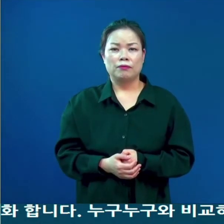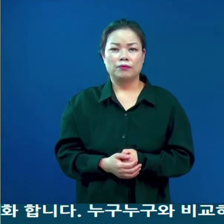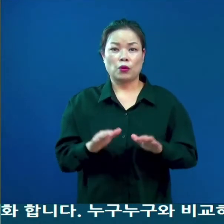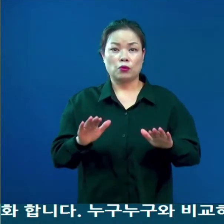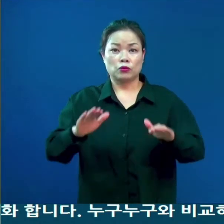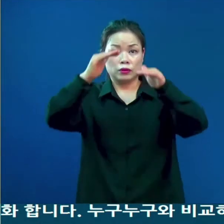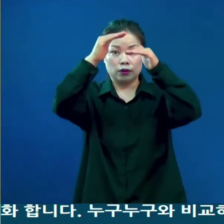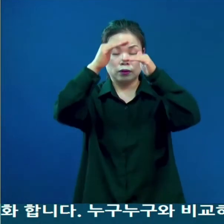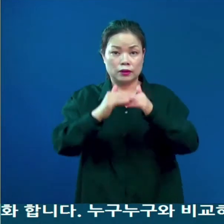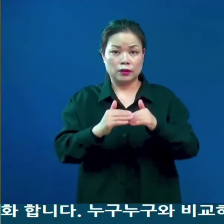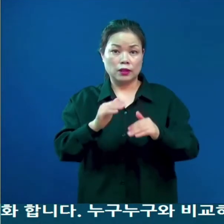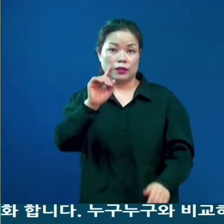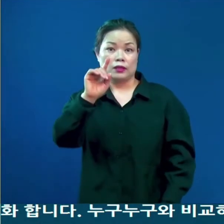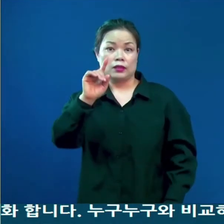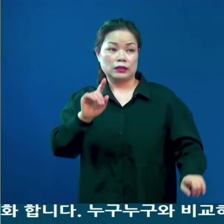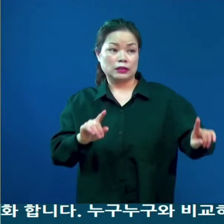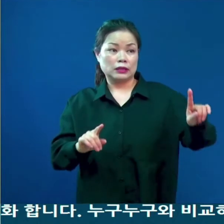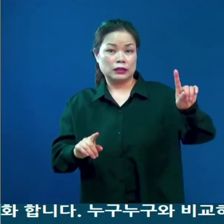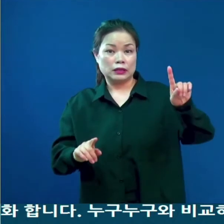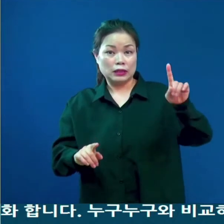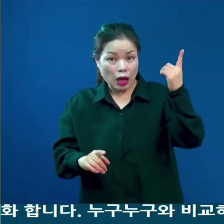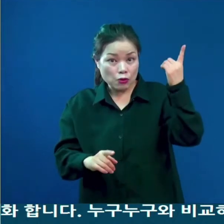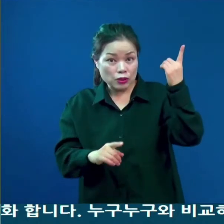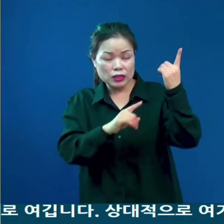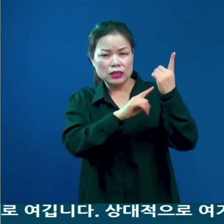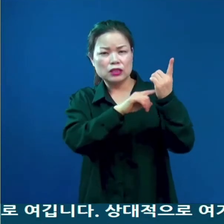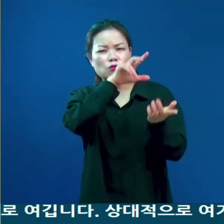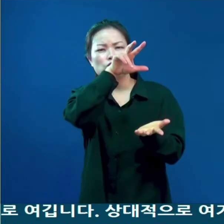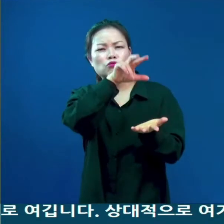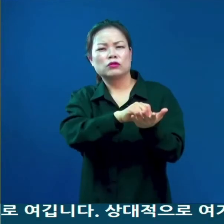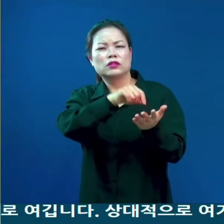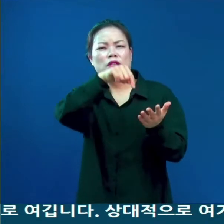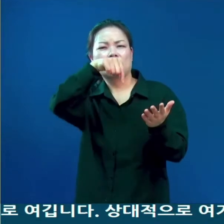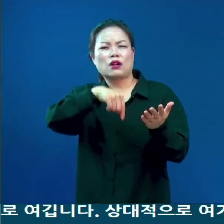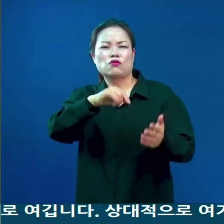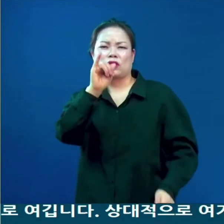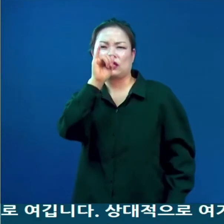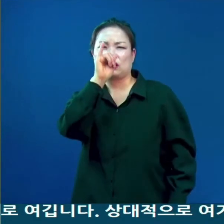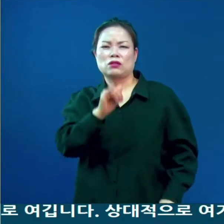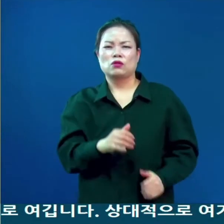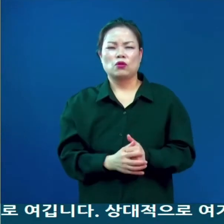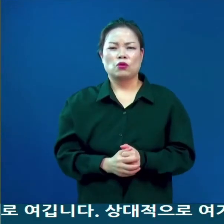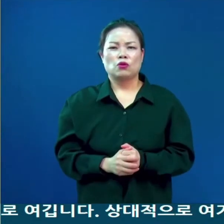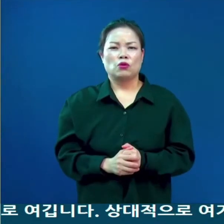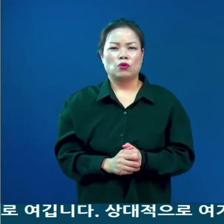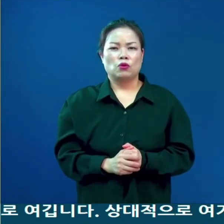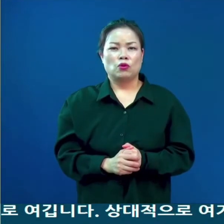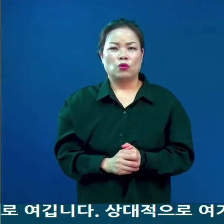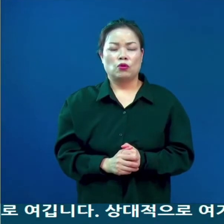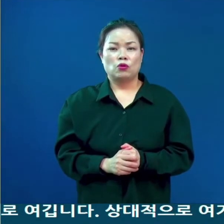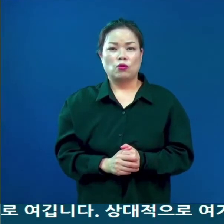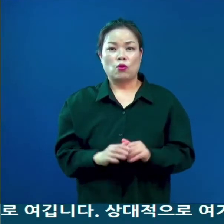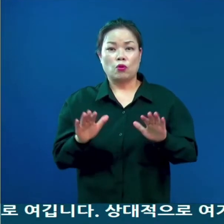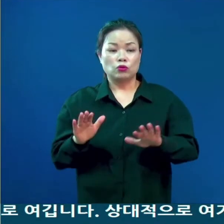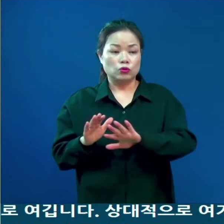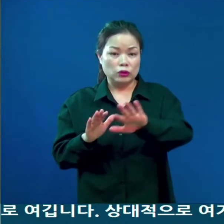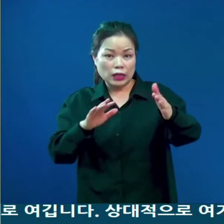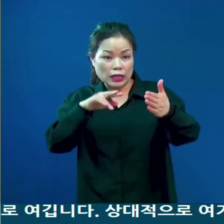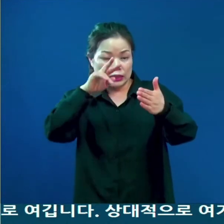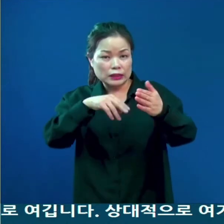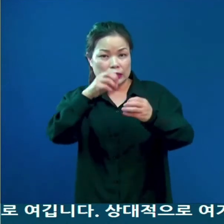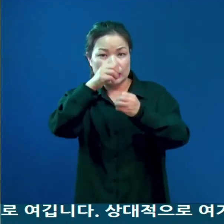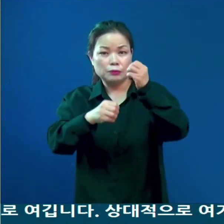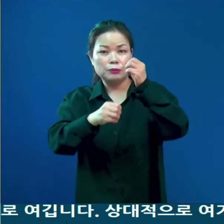오늘 본문의 다윗이 그러한 문제 가운데 있었습니다. 오늘 우리가 읽은 이